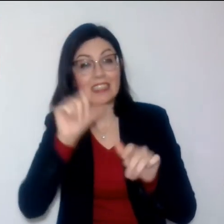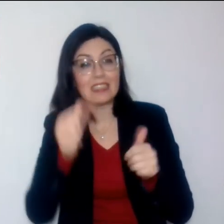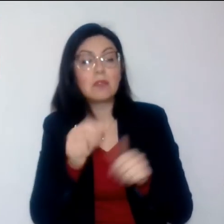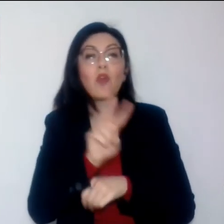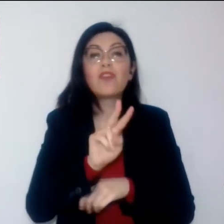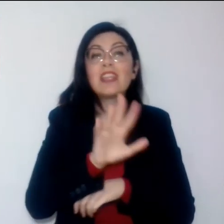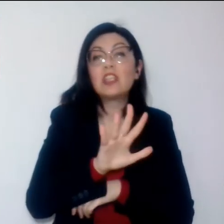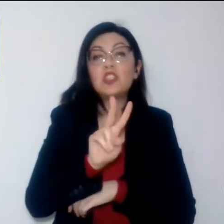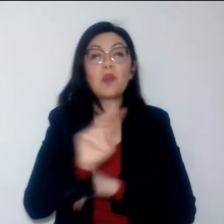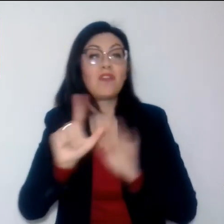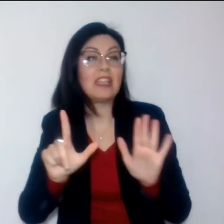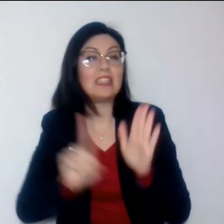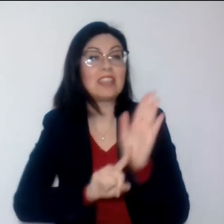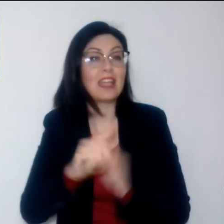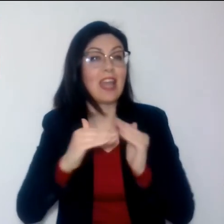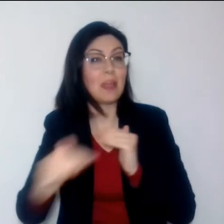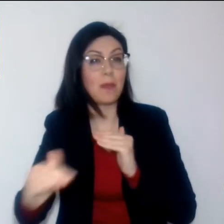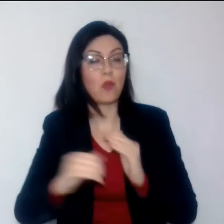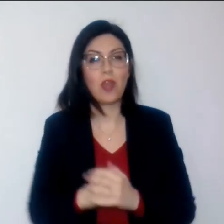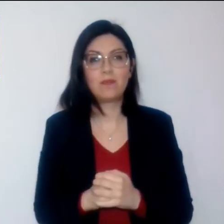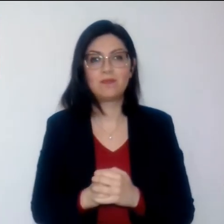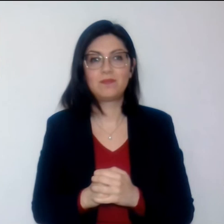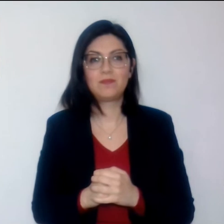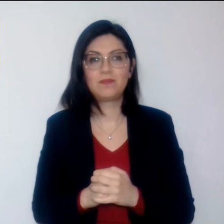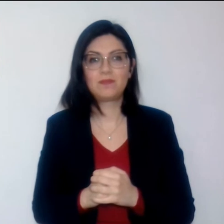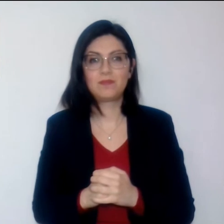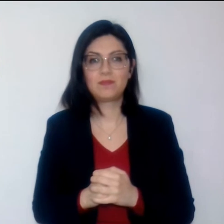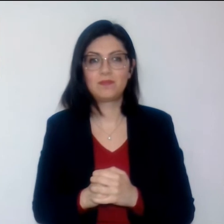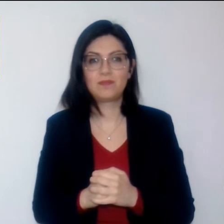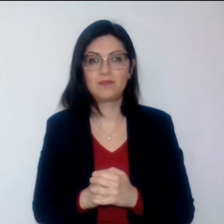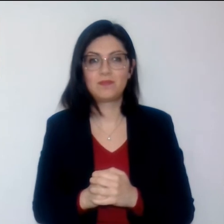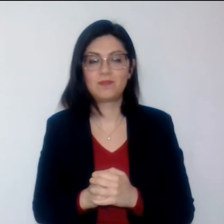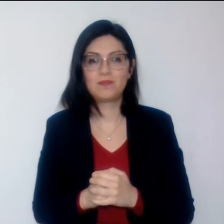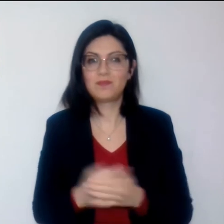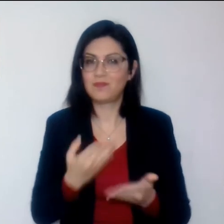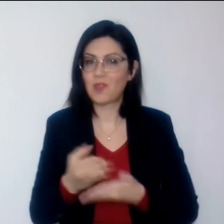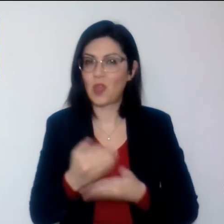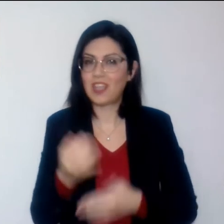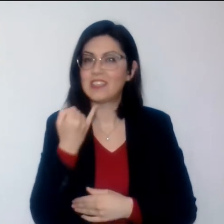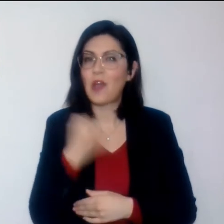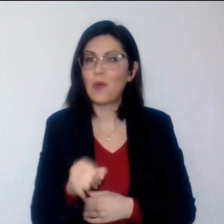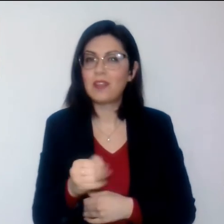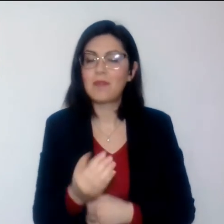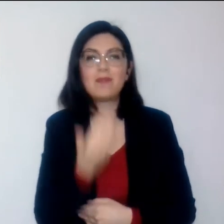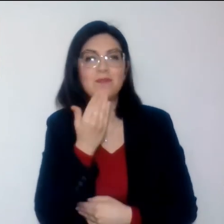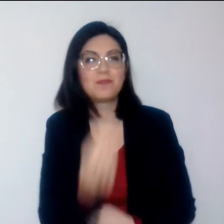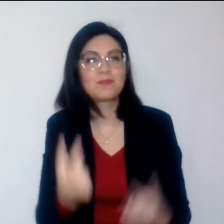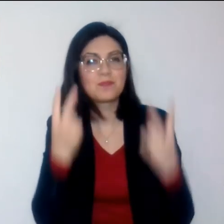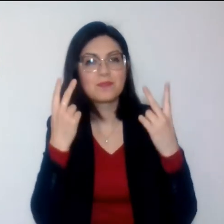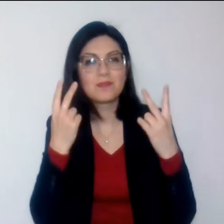gradi in pianura e questa era la nostra ultima notizia